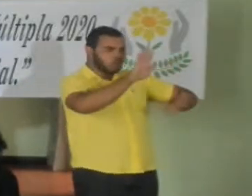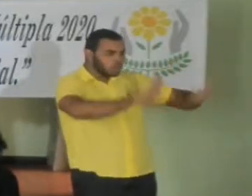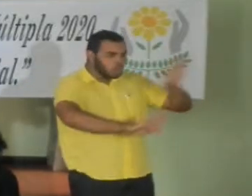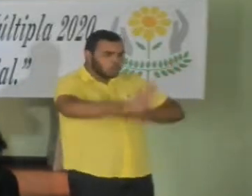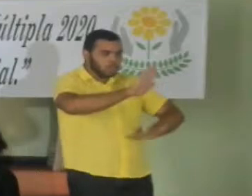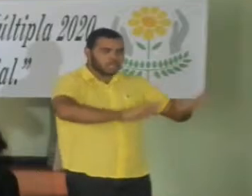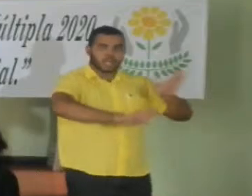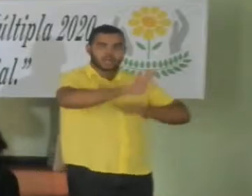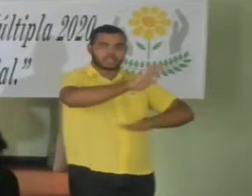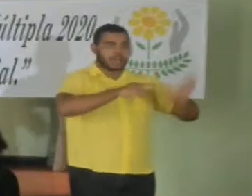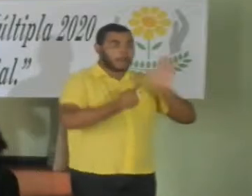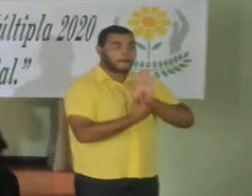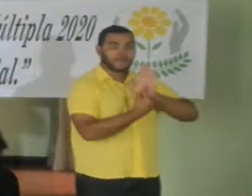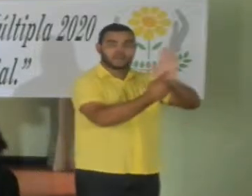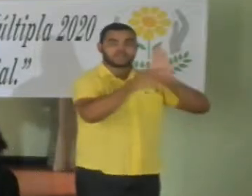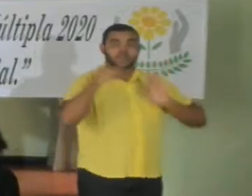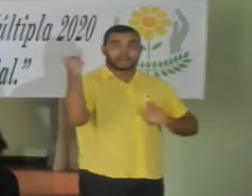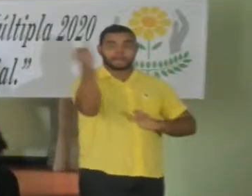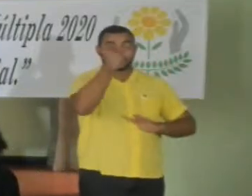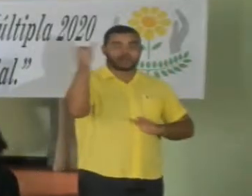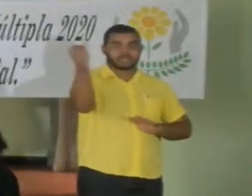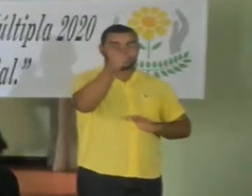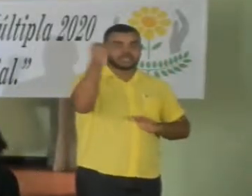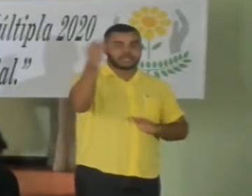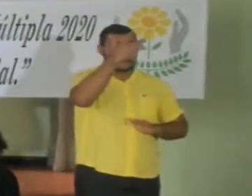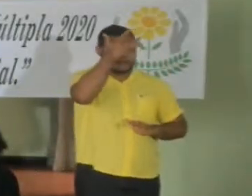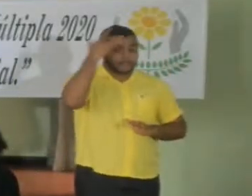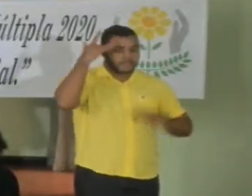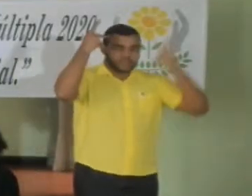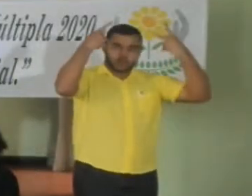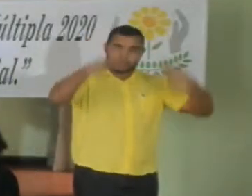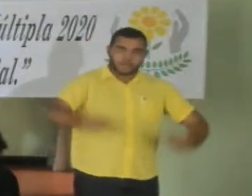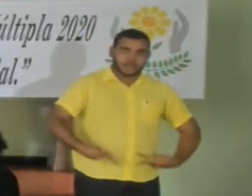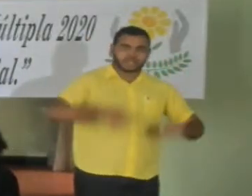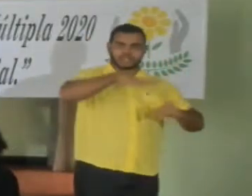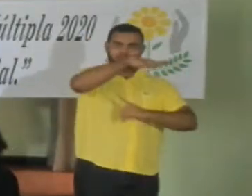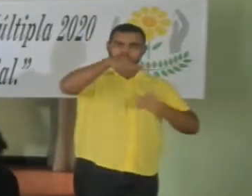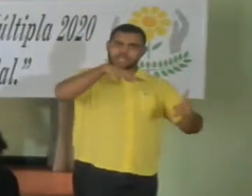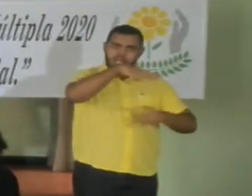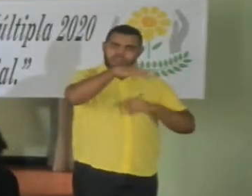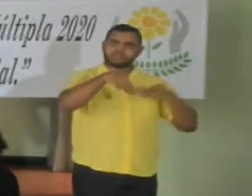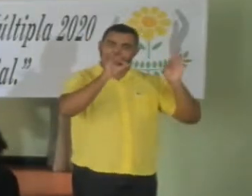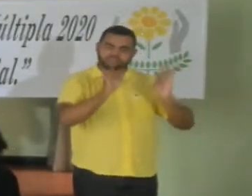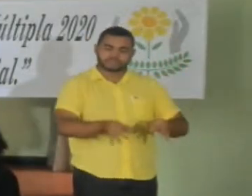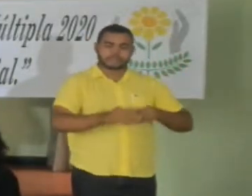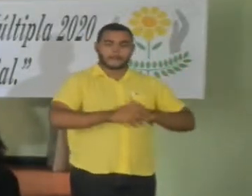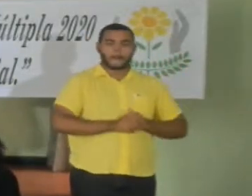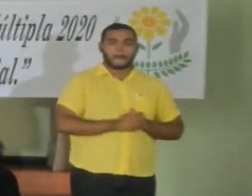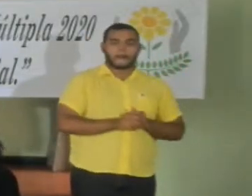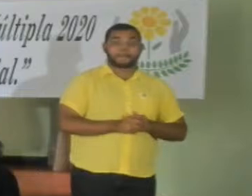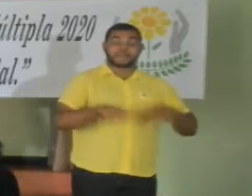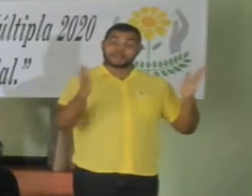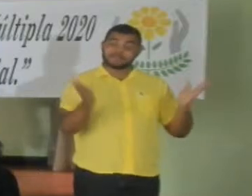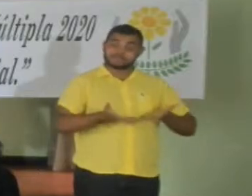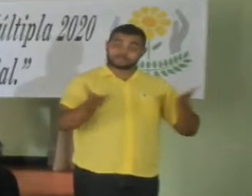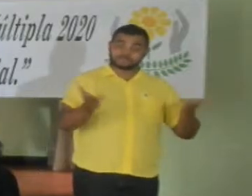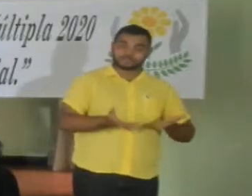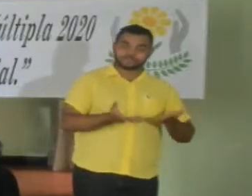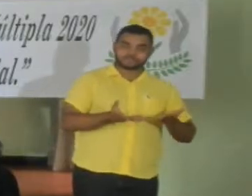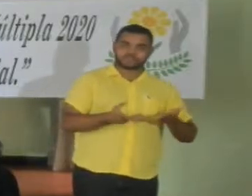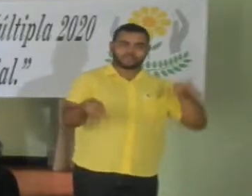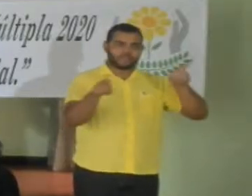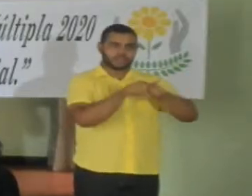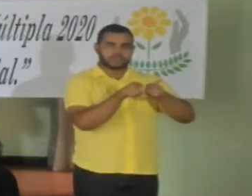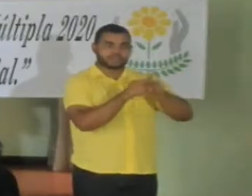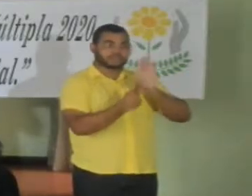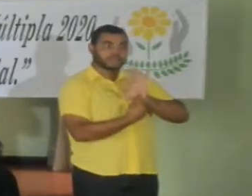dão concretude à existência humana. Isso mesmo. Ademais, ela evidencia